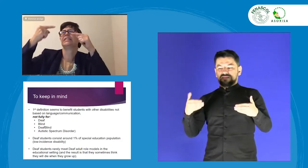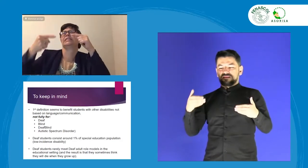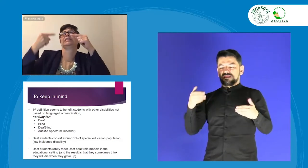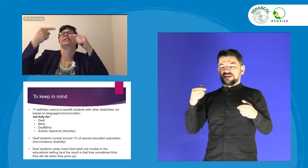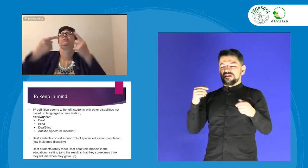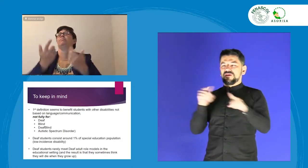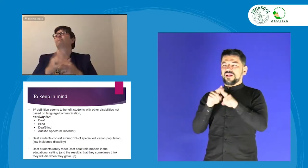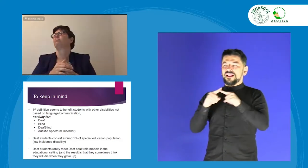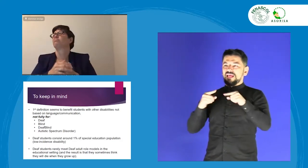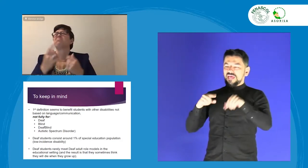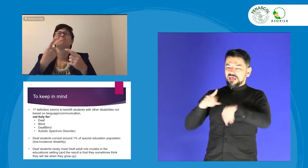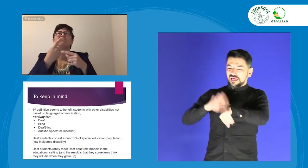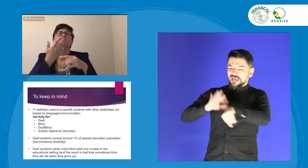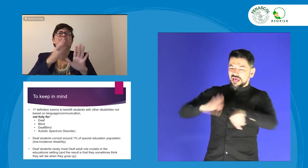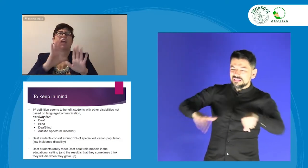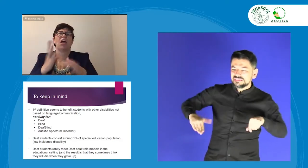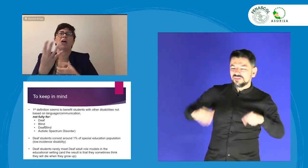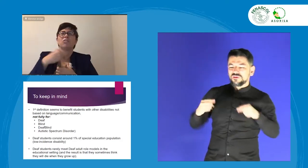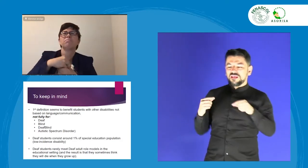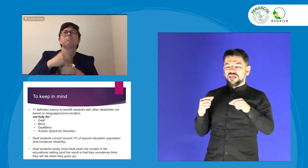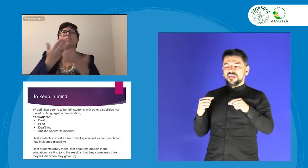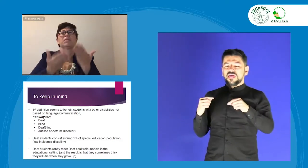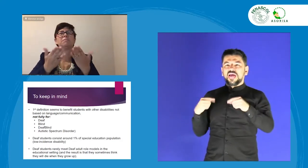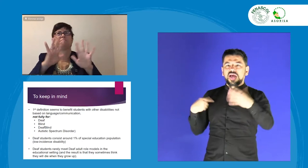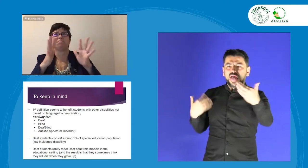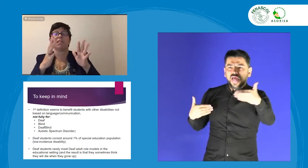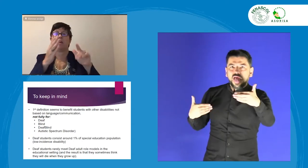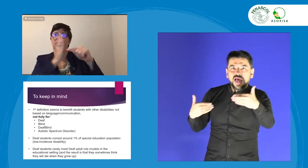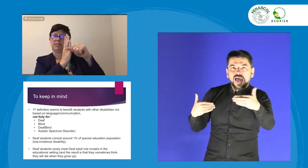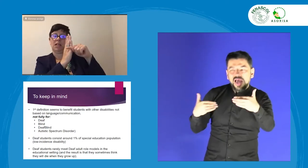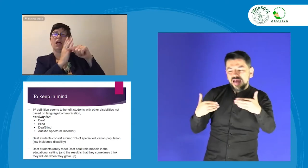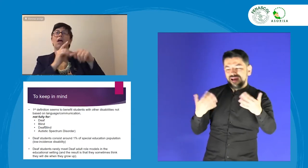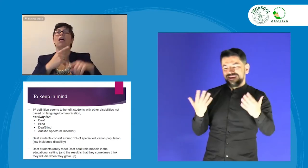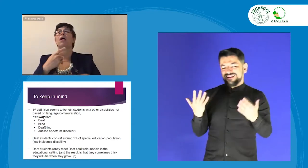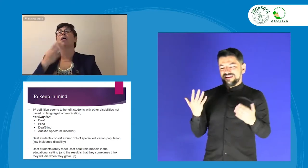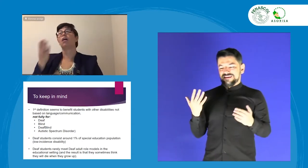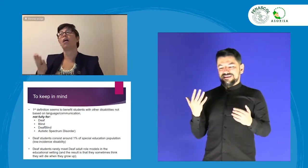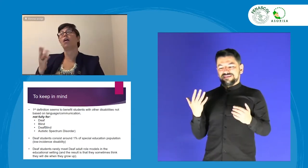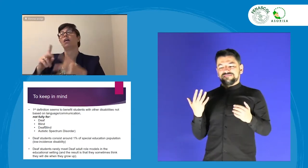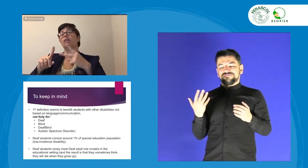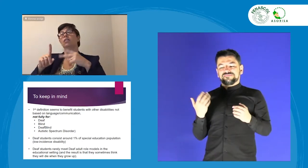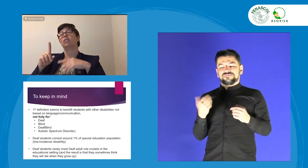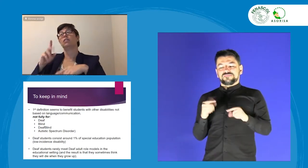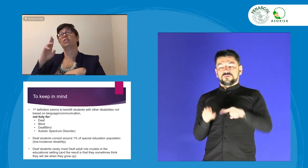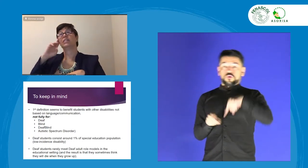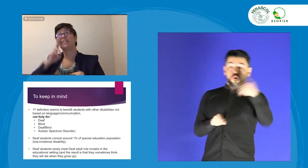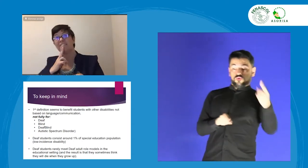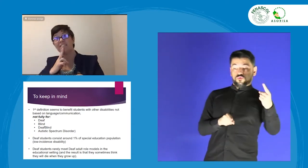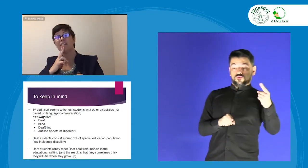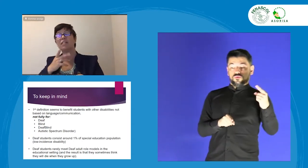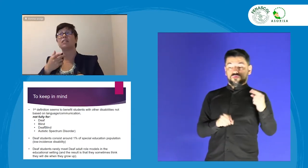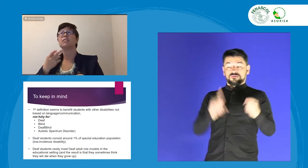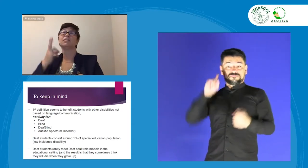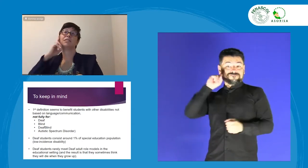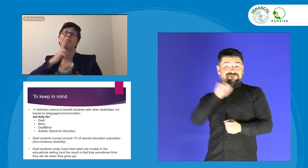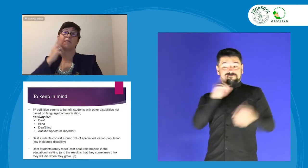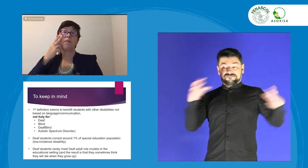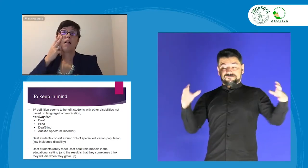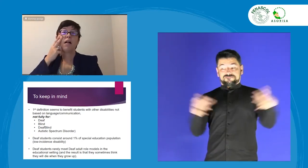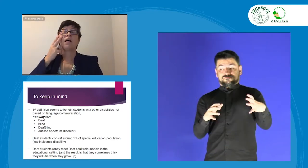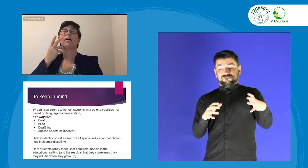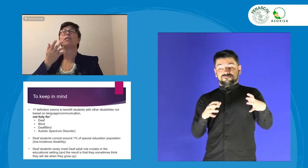en discapacidad física, en discapacidad cognitiva o en otro tipo de discapacidades. Cuando se habla